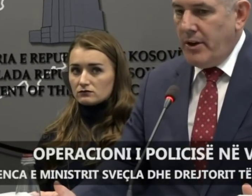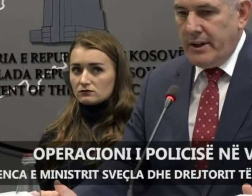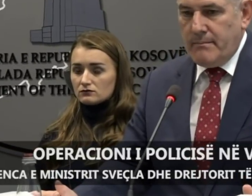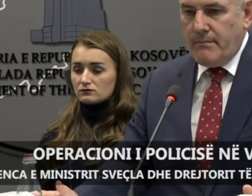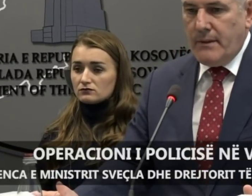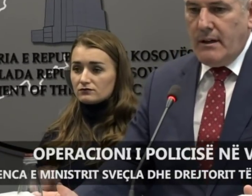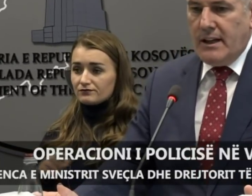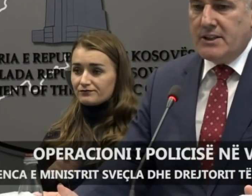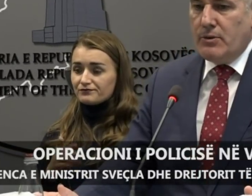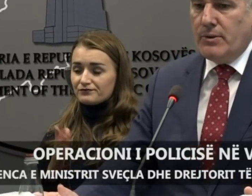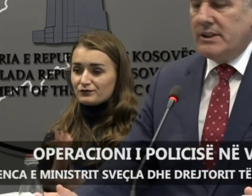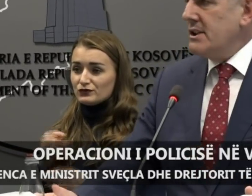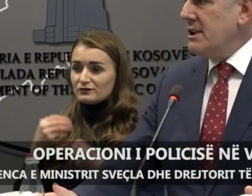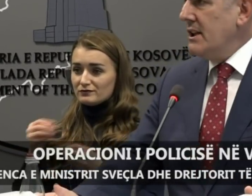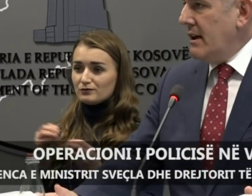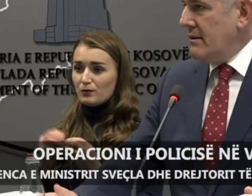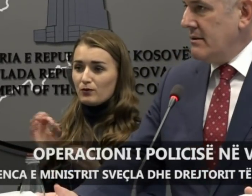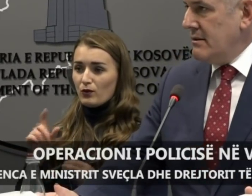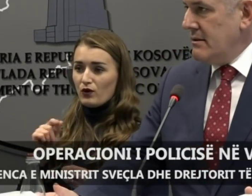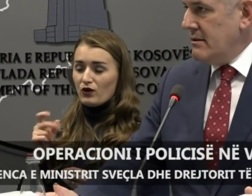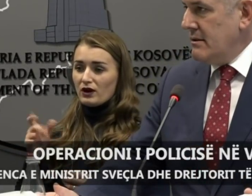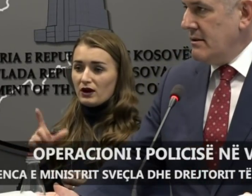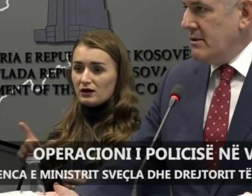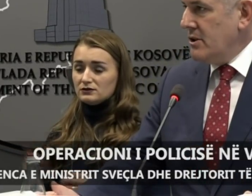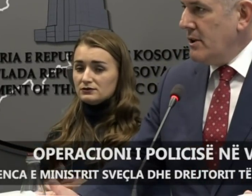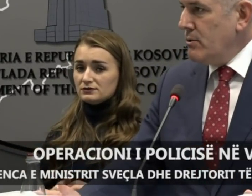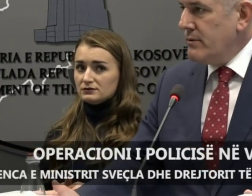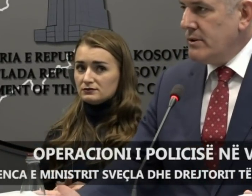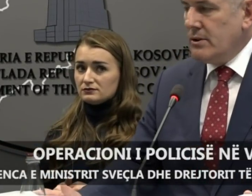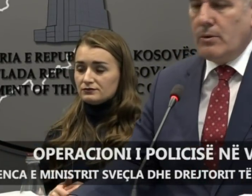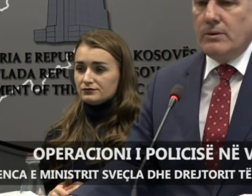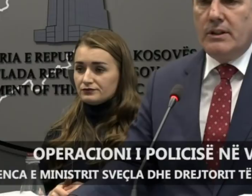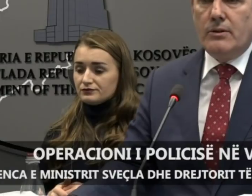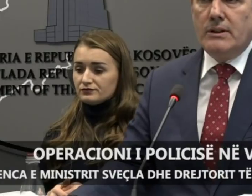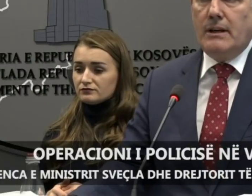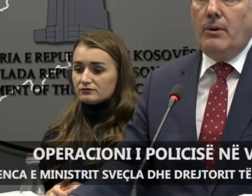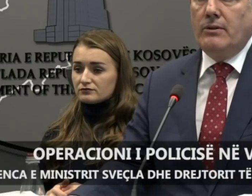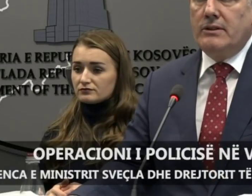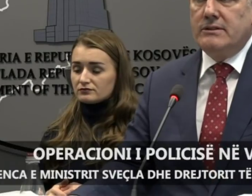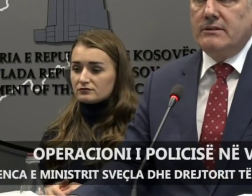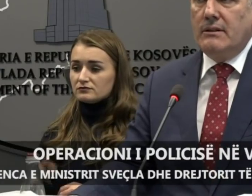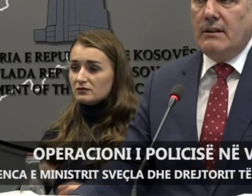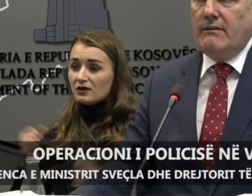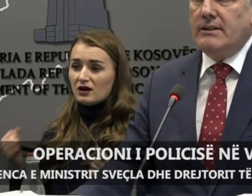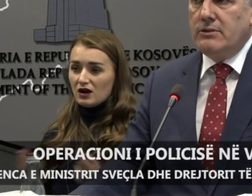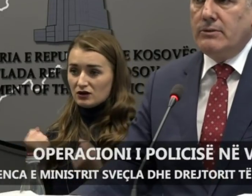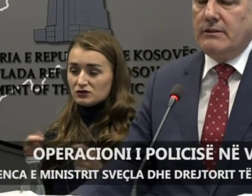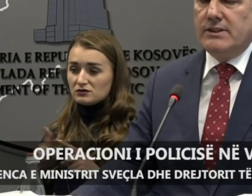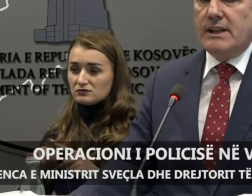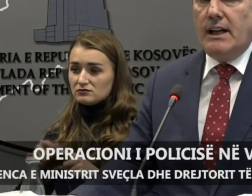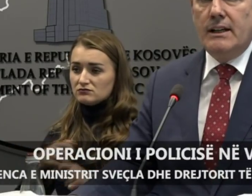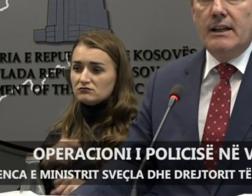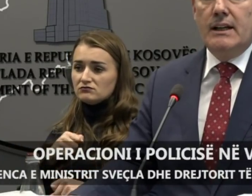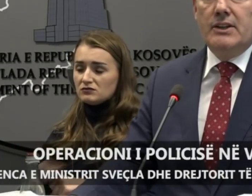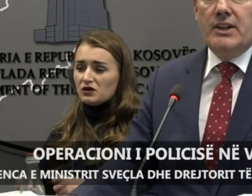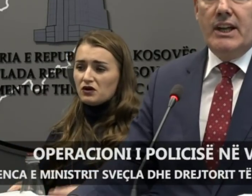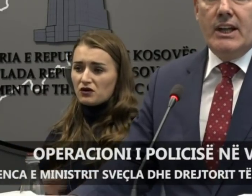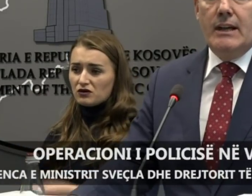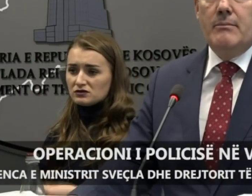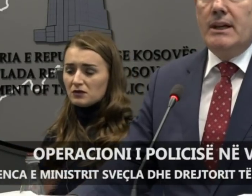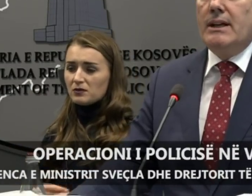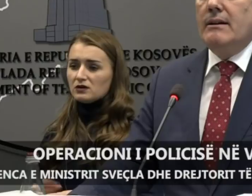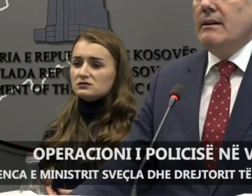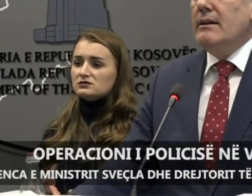së pari aksionit të këtila në luft kunder kontrabandës dhe evazionit fiskal,